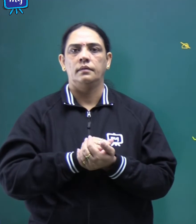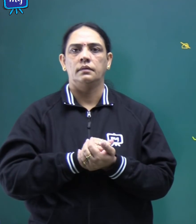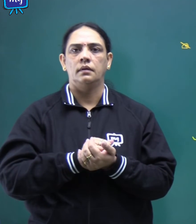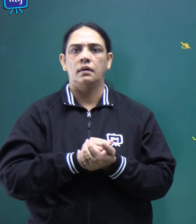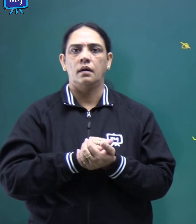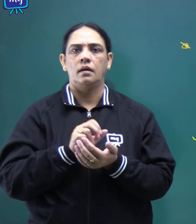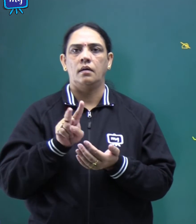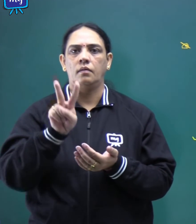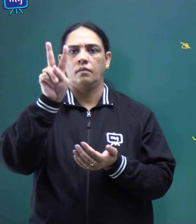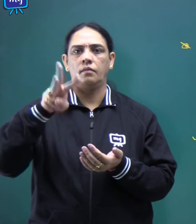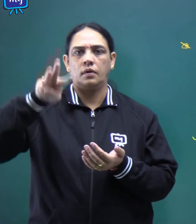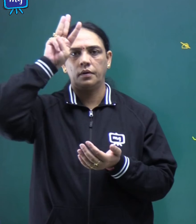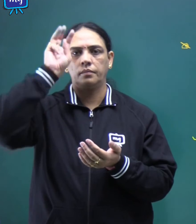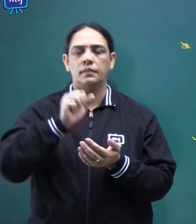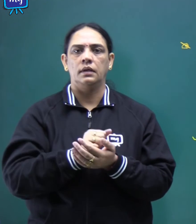आयतन